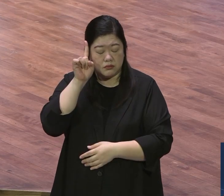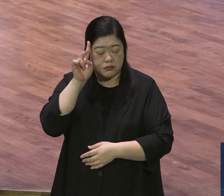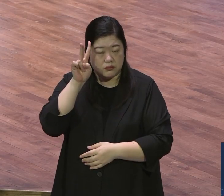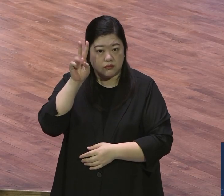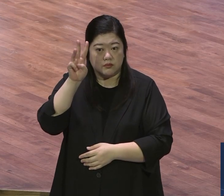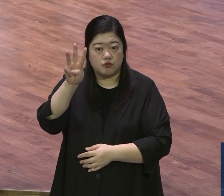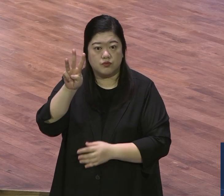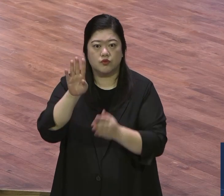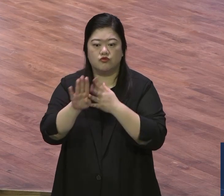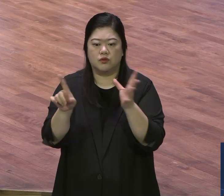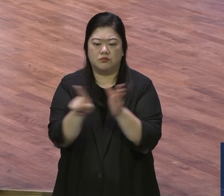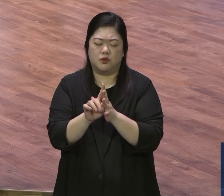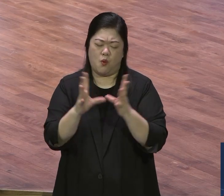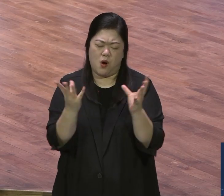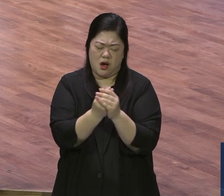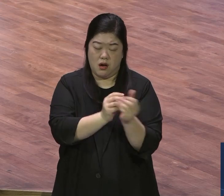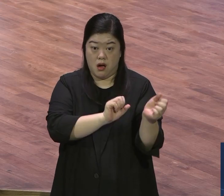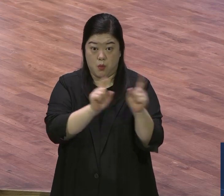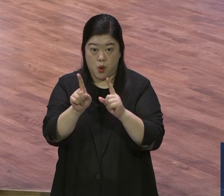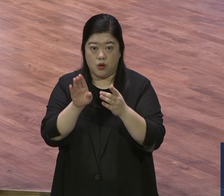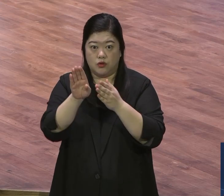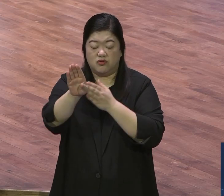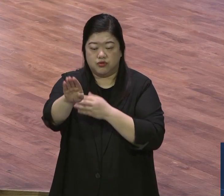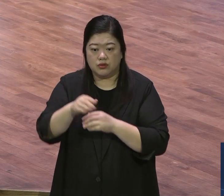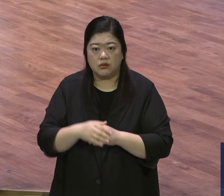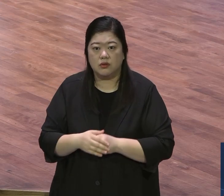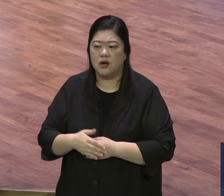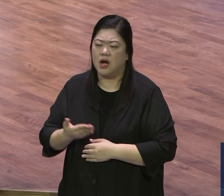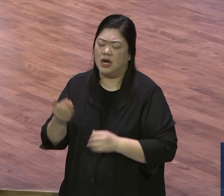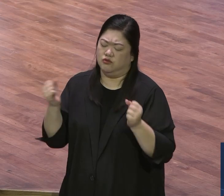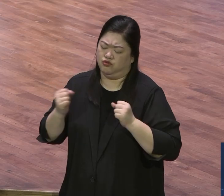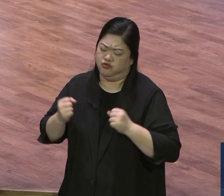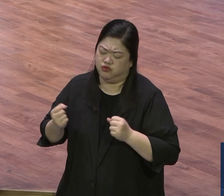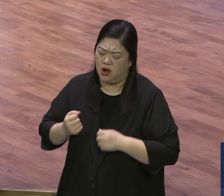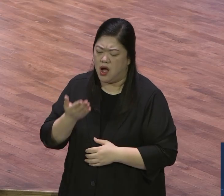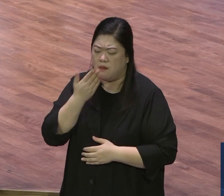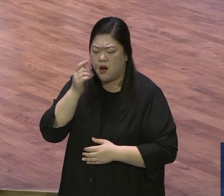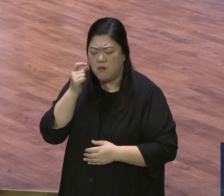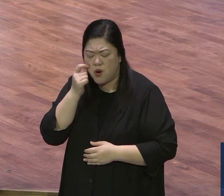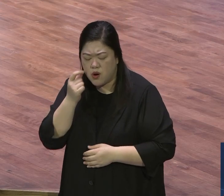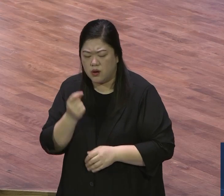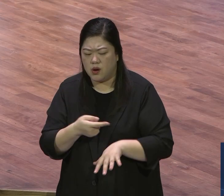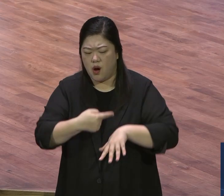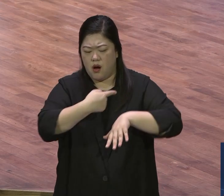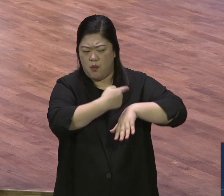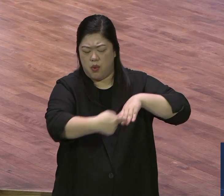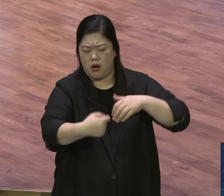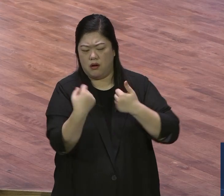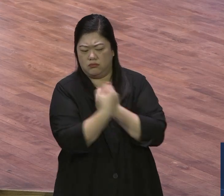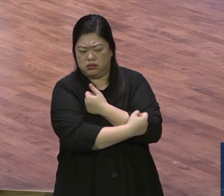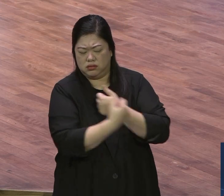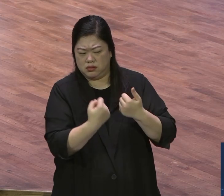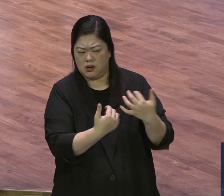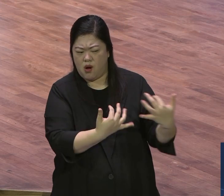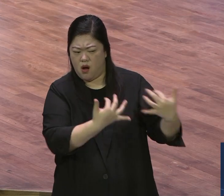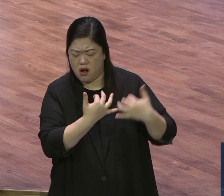육신적인 고난 추위와 배우픔과 바다 위험 동족 위험 매맞음